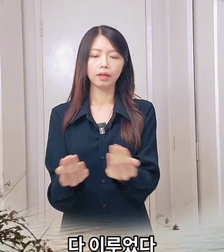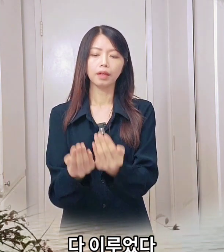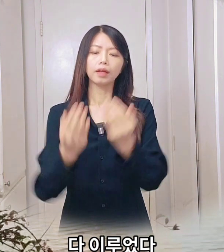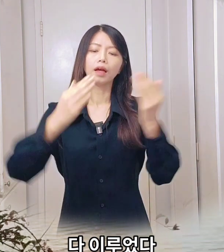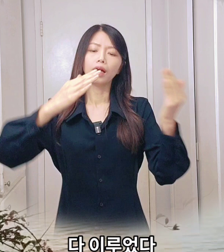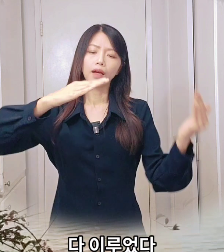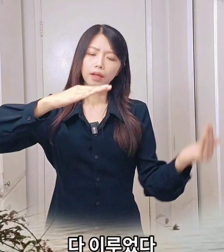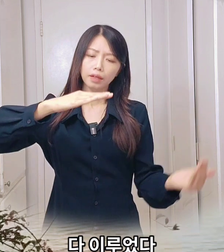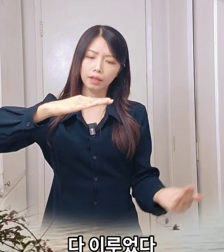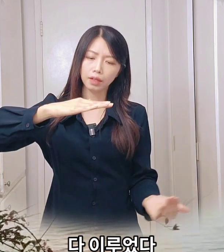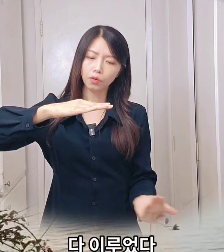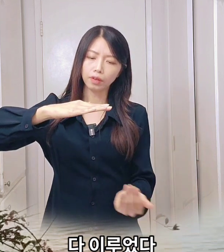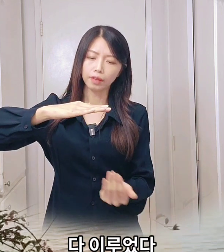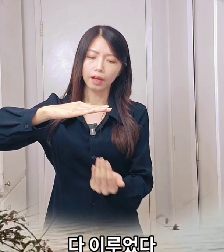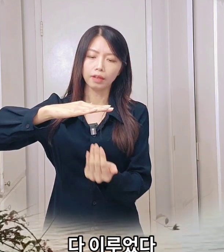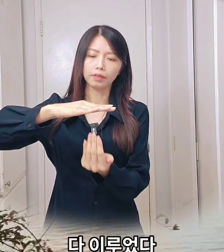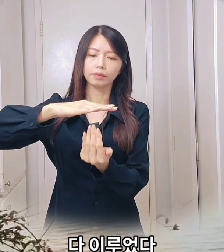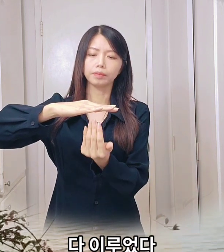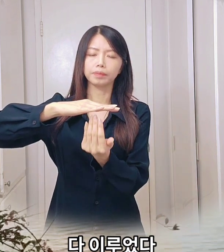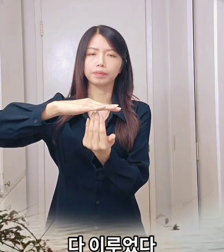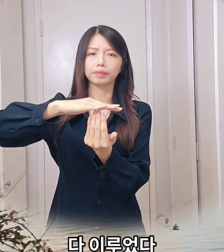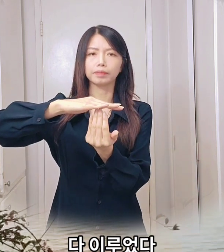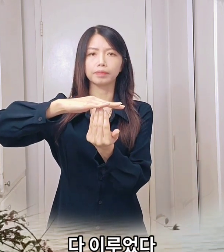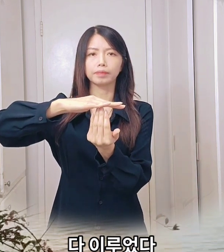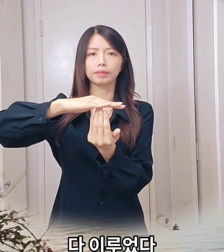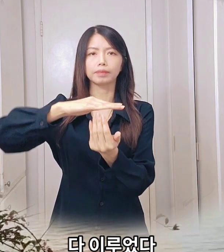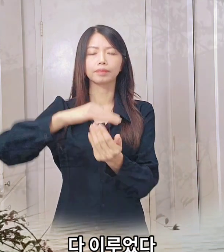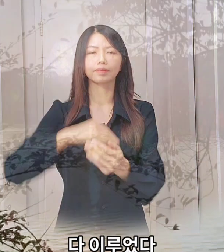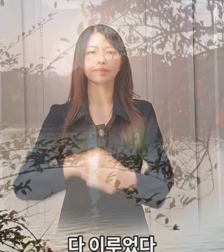다 이루었다.